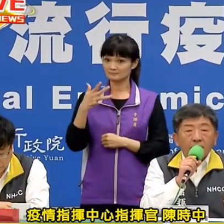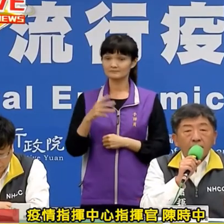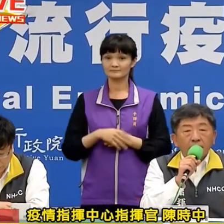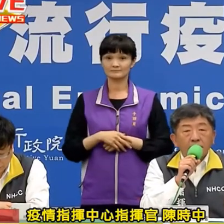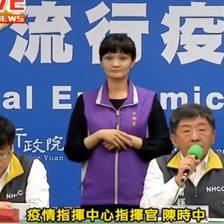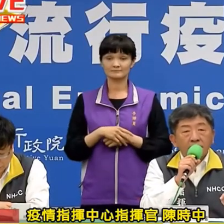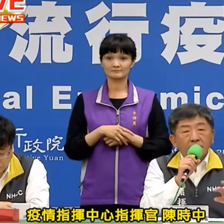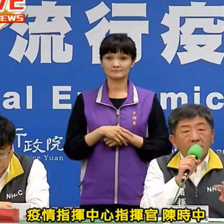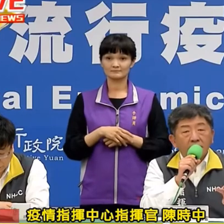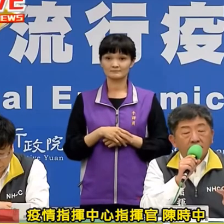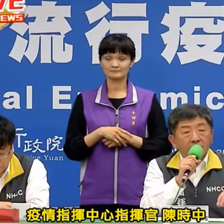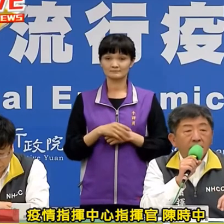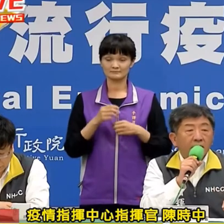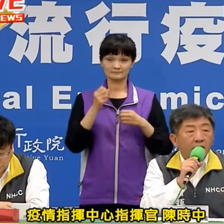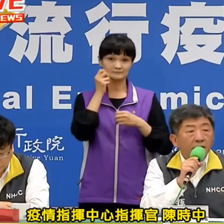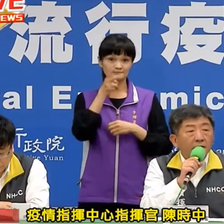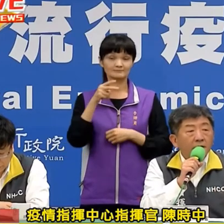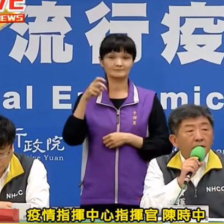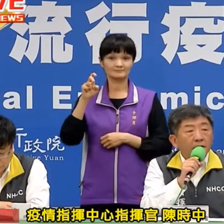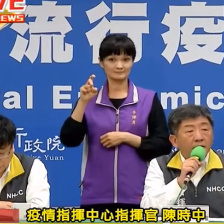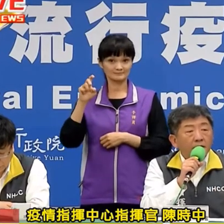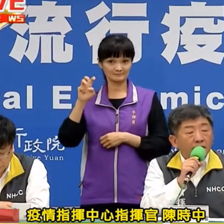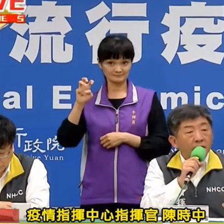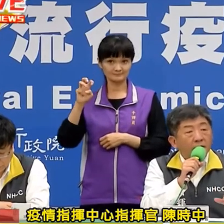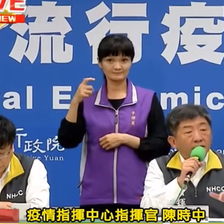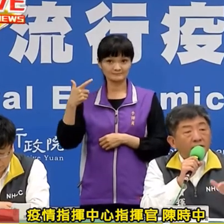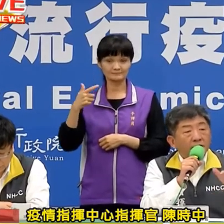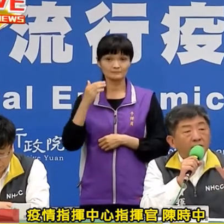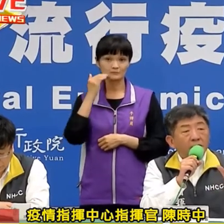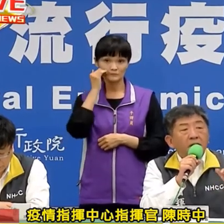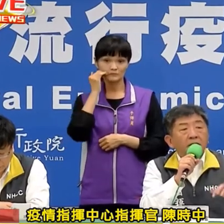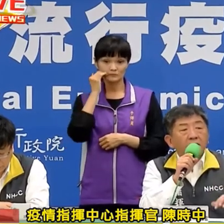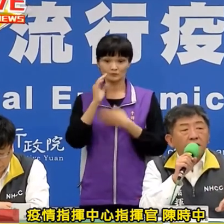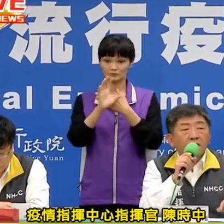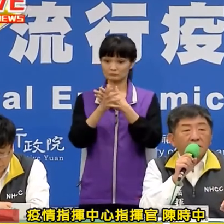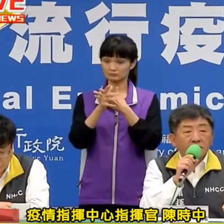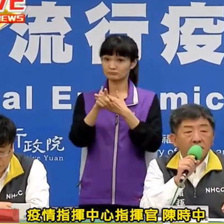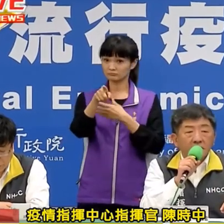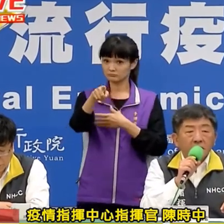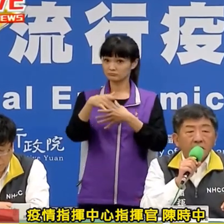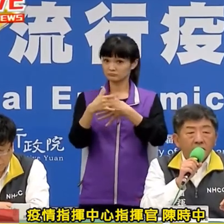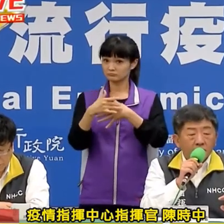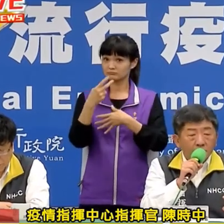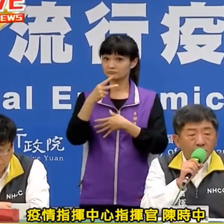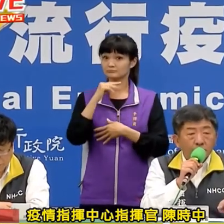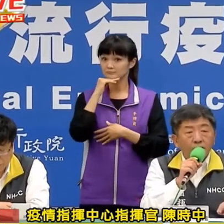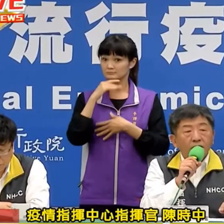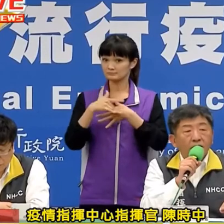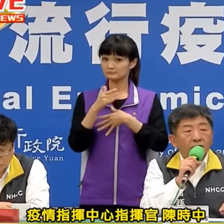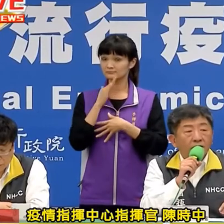海外的哈，我们就在2等亲内，哈，哦，可以来寄了哈，哦，那我们一次